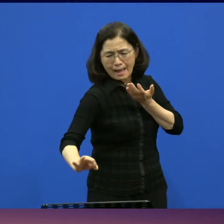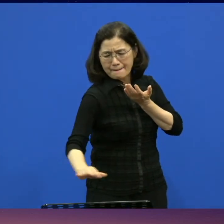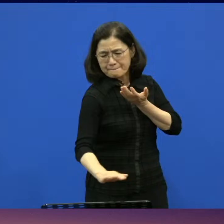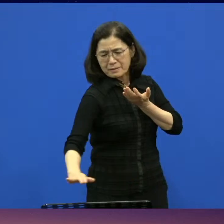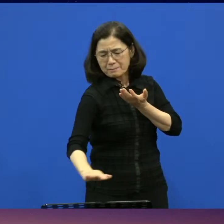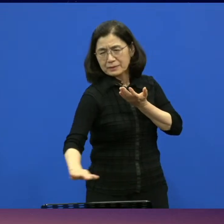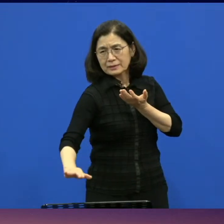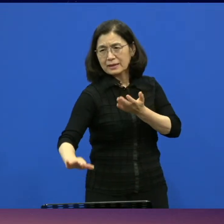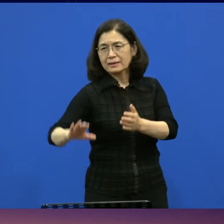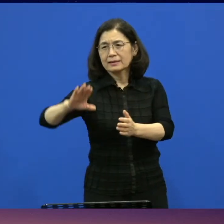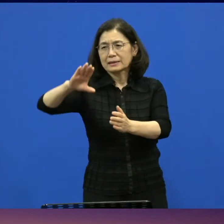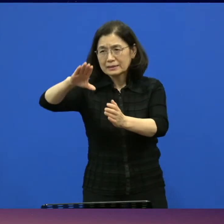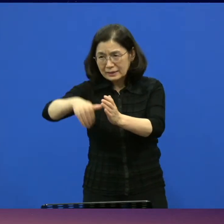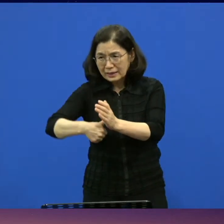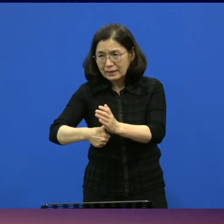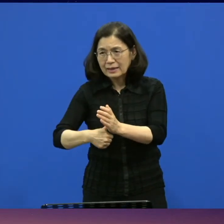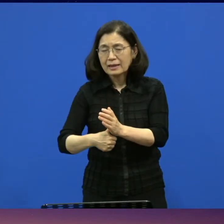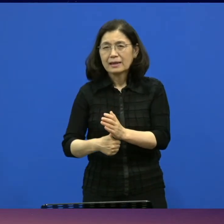비로소